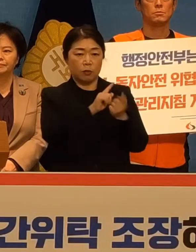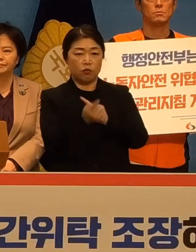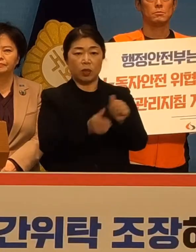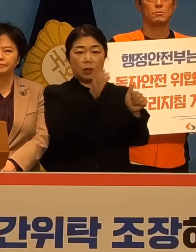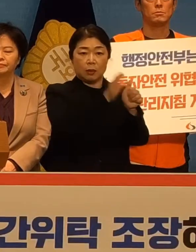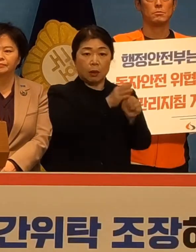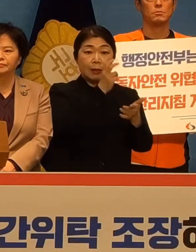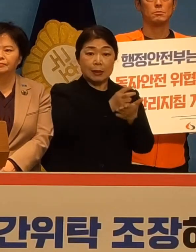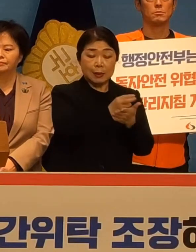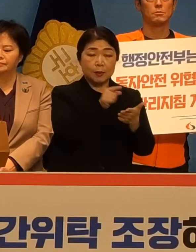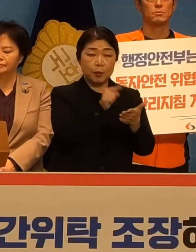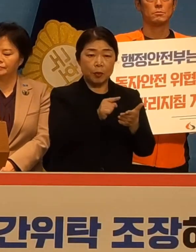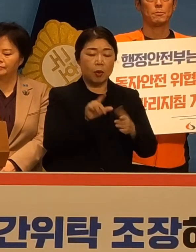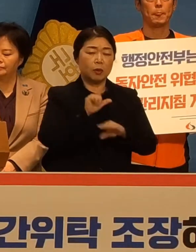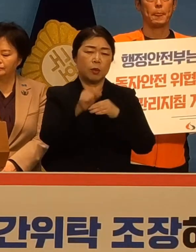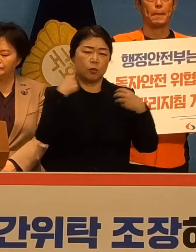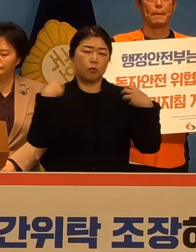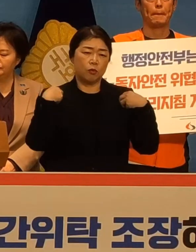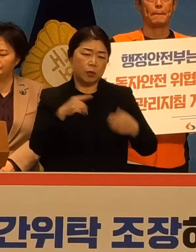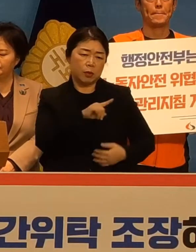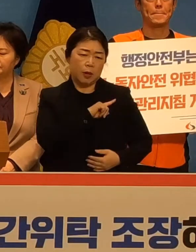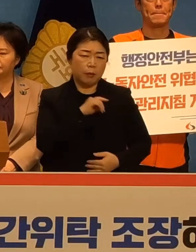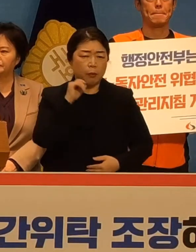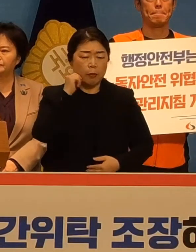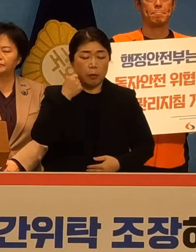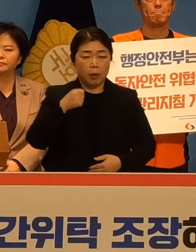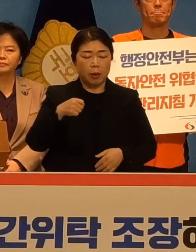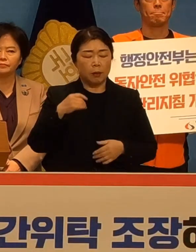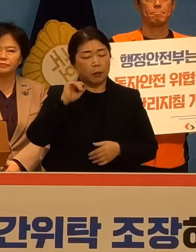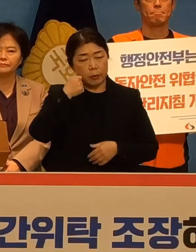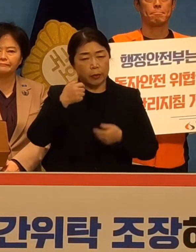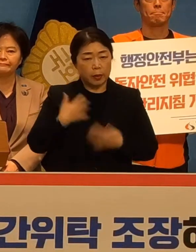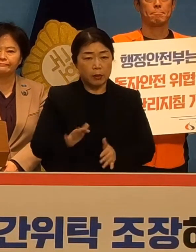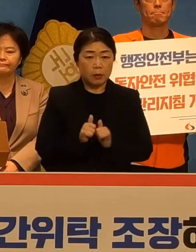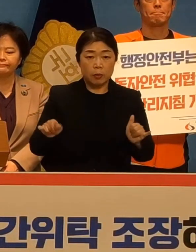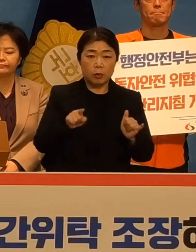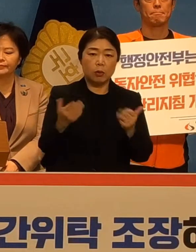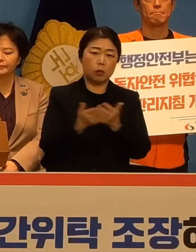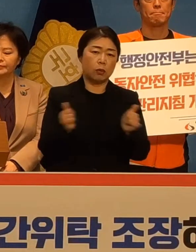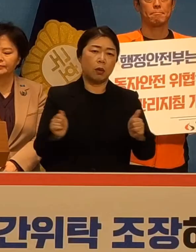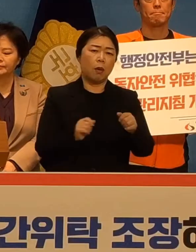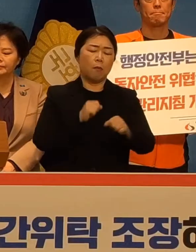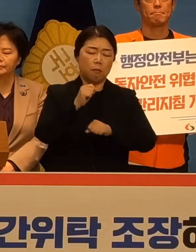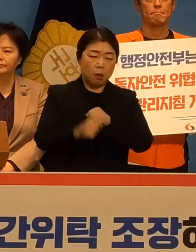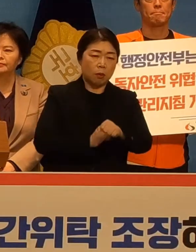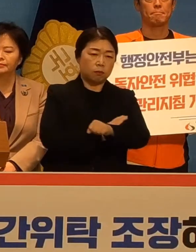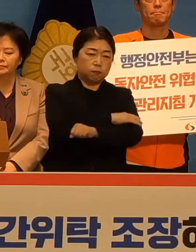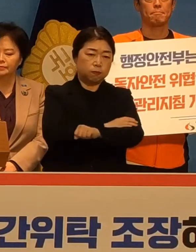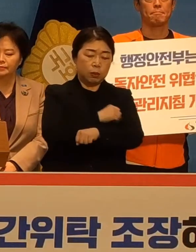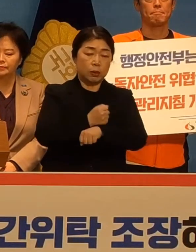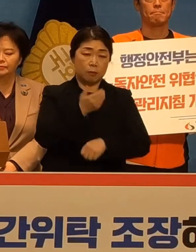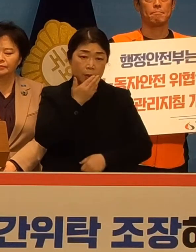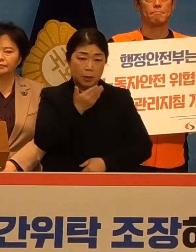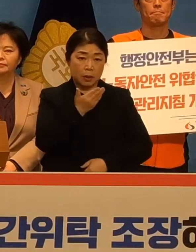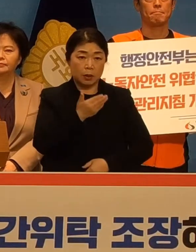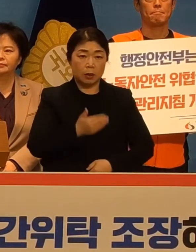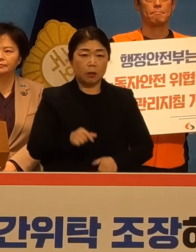지침은 지자체가 가장 약한 위치의 노동자들을 마음대로 흔들 수 있는 수단이 되고